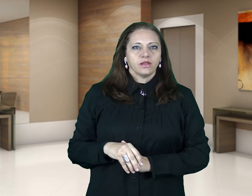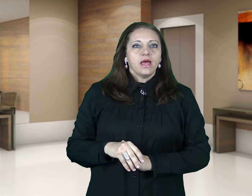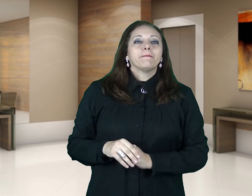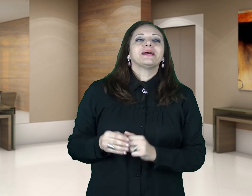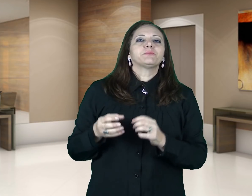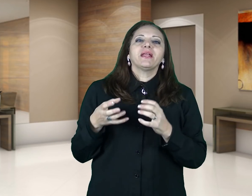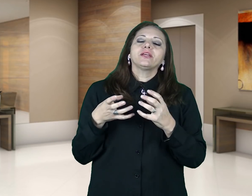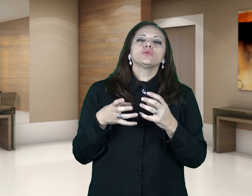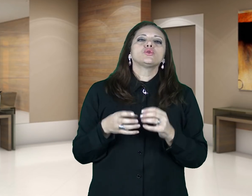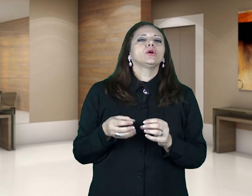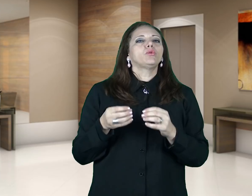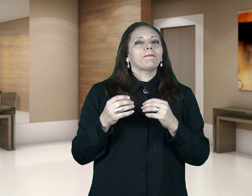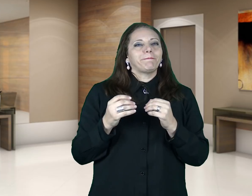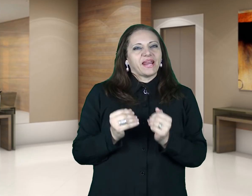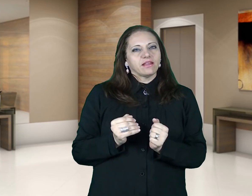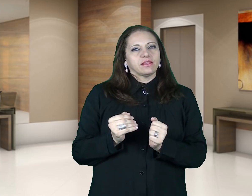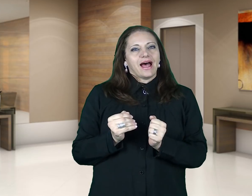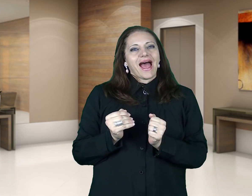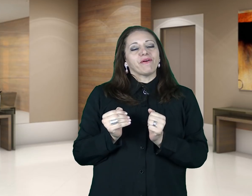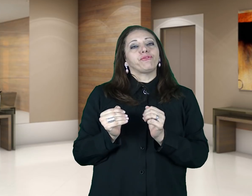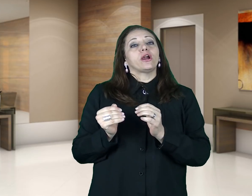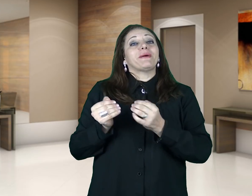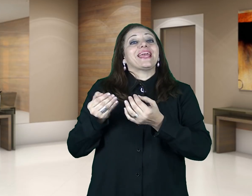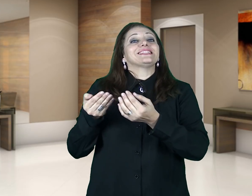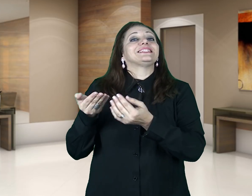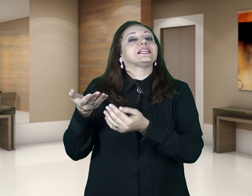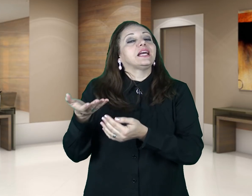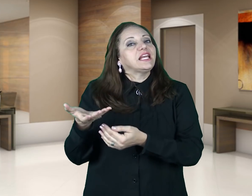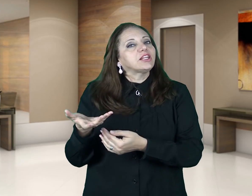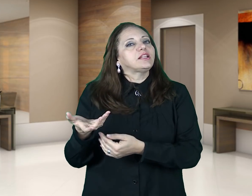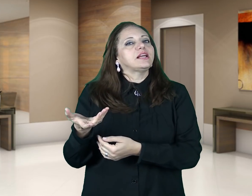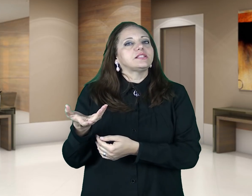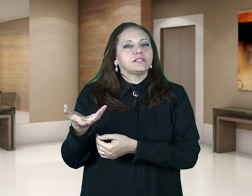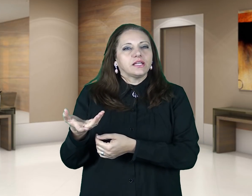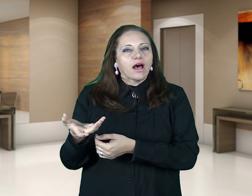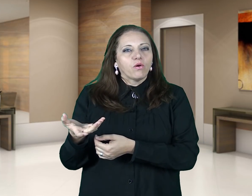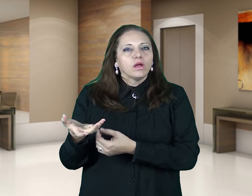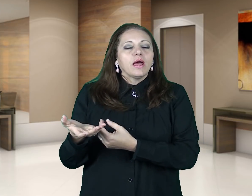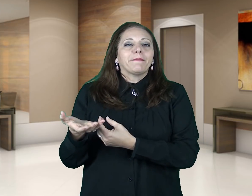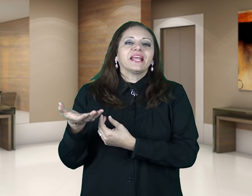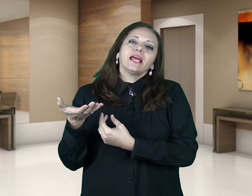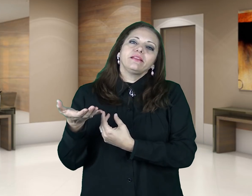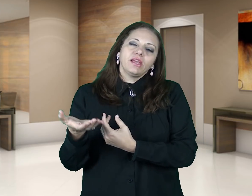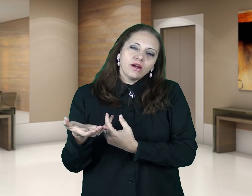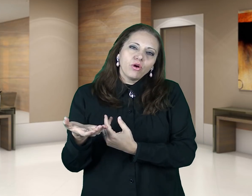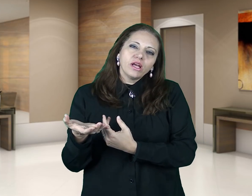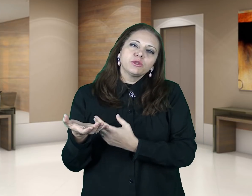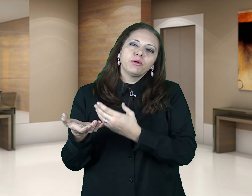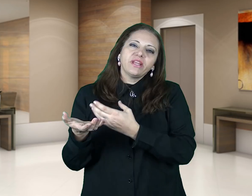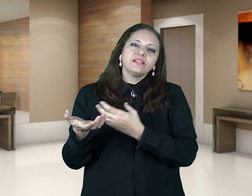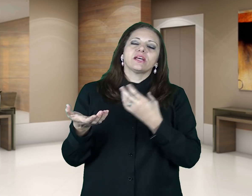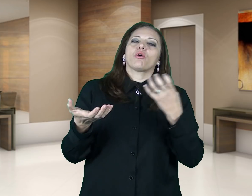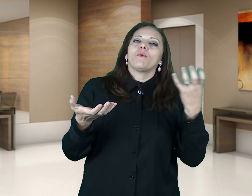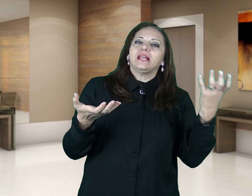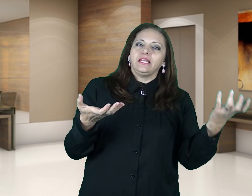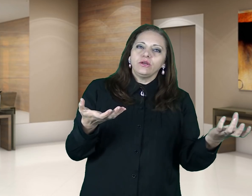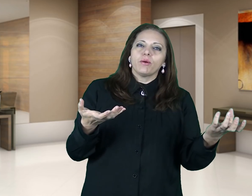Professor. Mas para que o surdo aprenda a forma escrita desse sinal, para que ele tenha correspondência com a